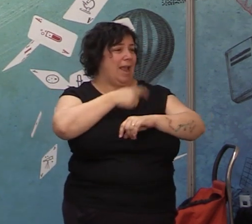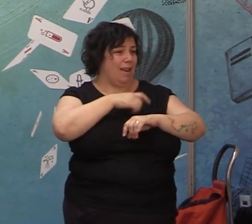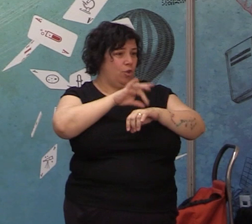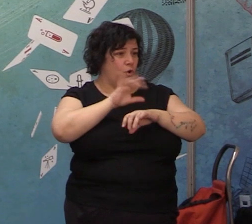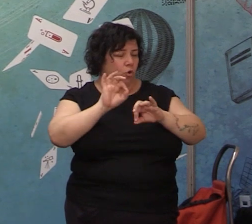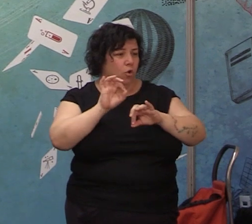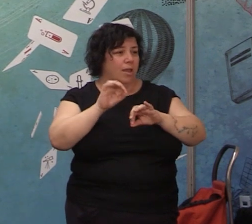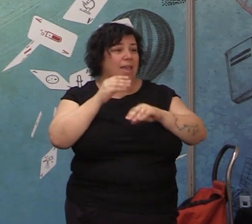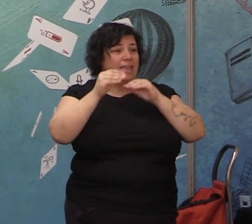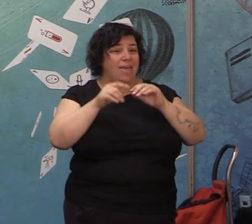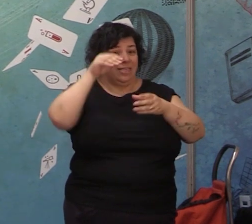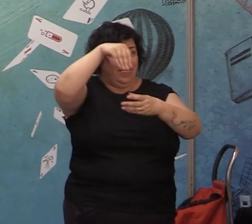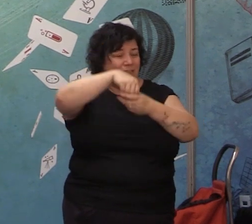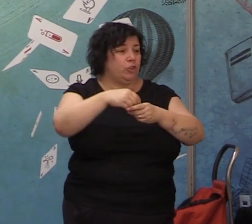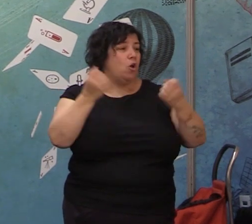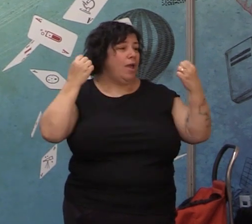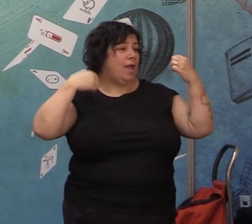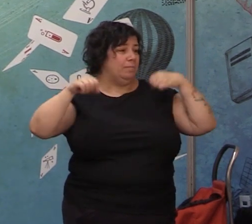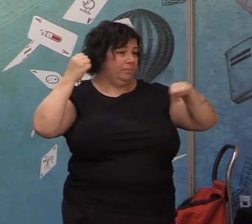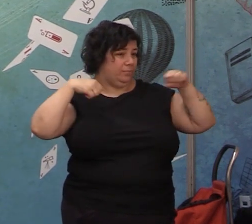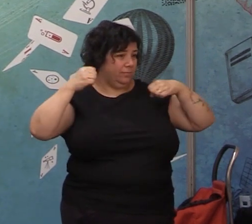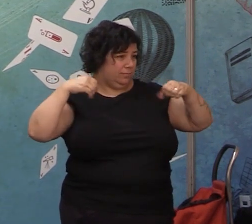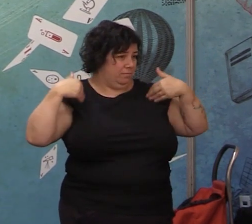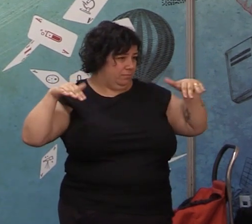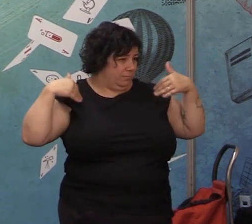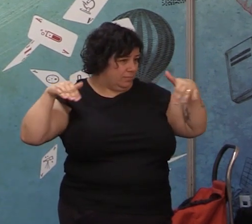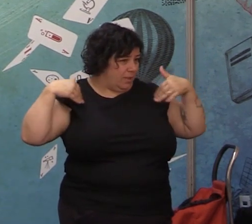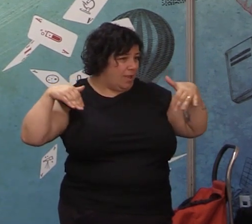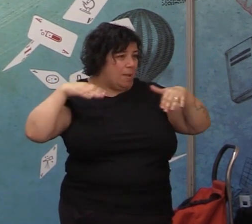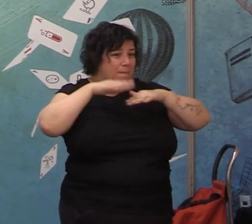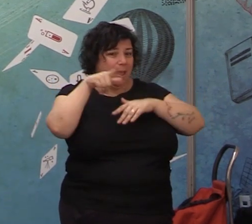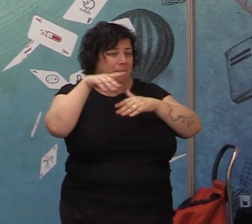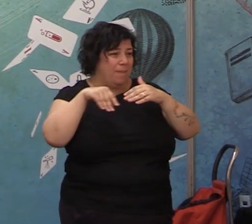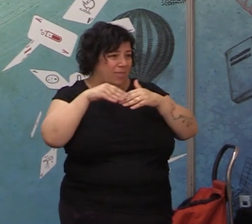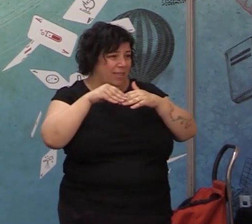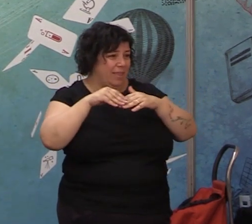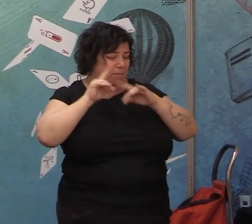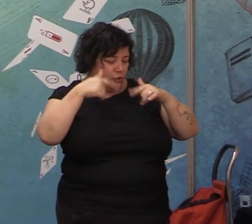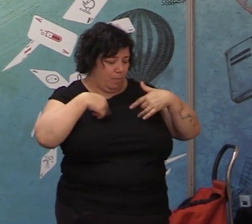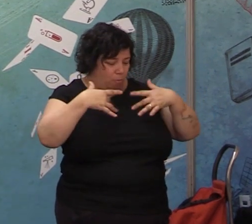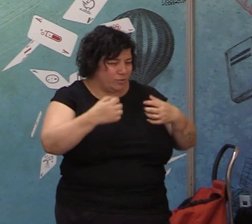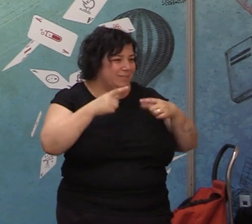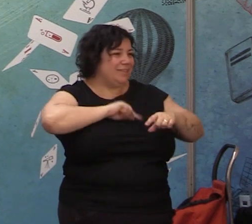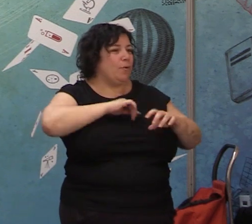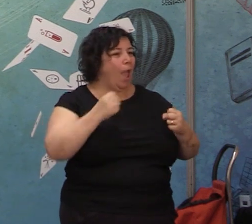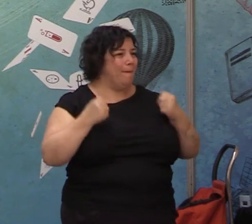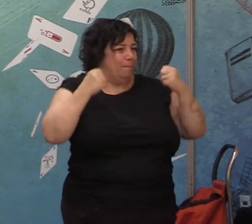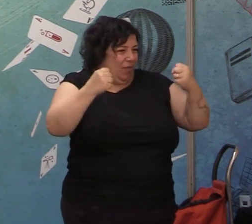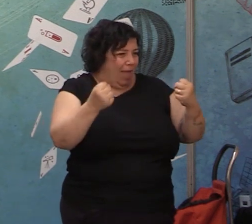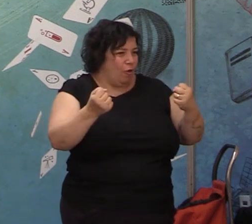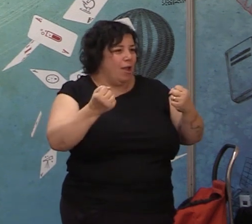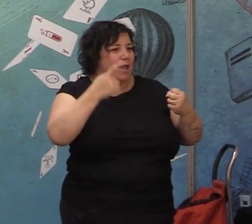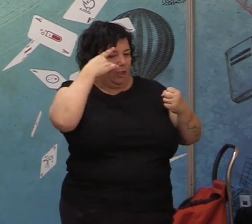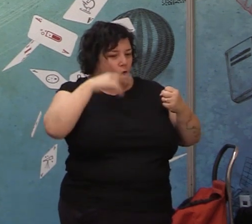y los ponemos a hacer ejercicio físico para que el paciente otra vez se empodere, sepa el